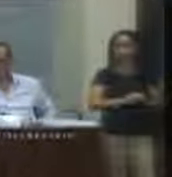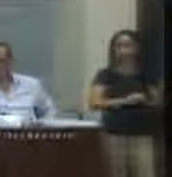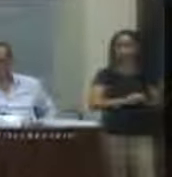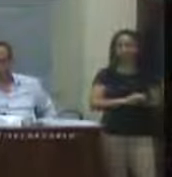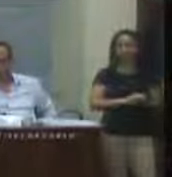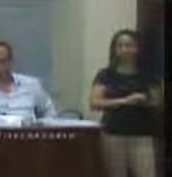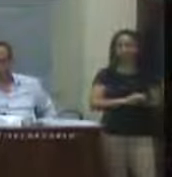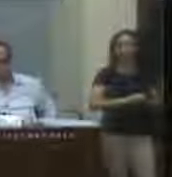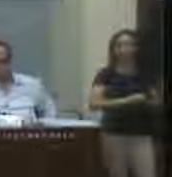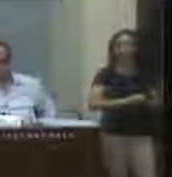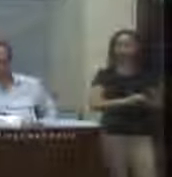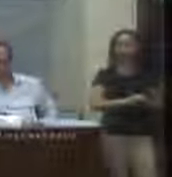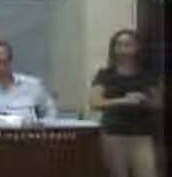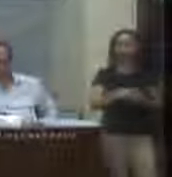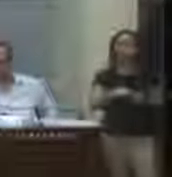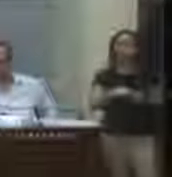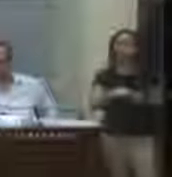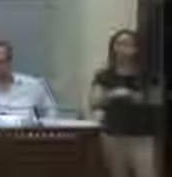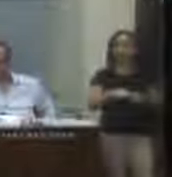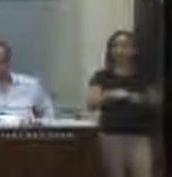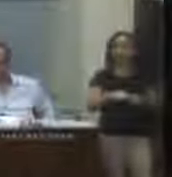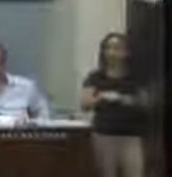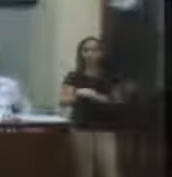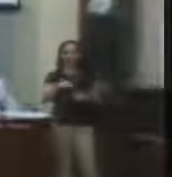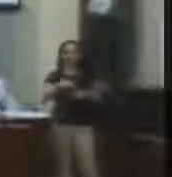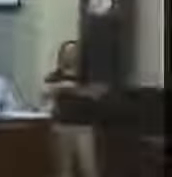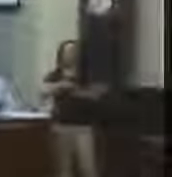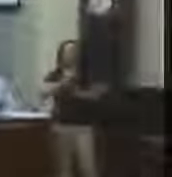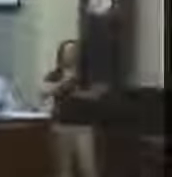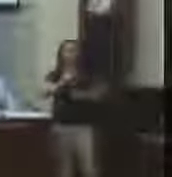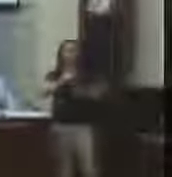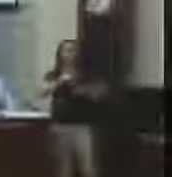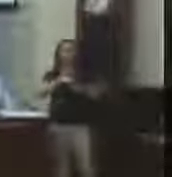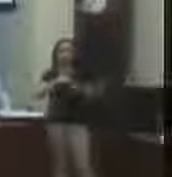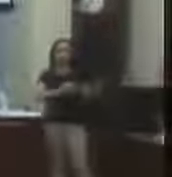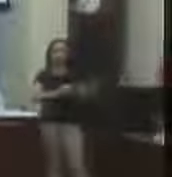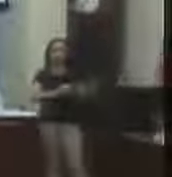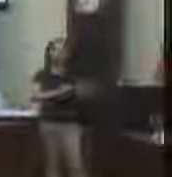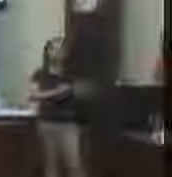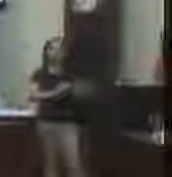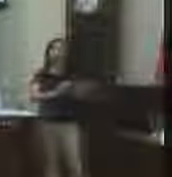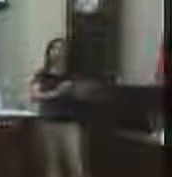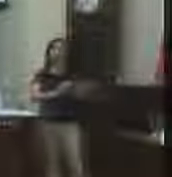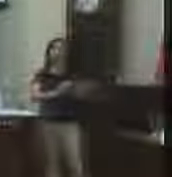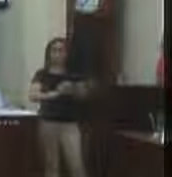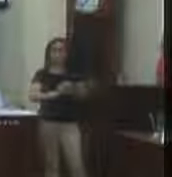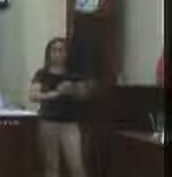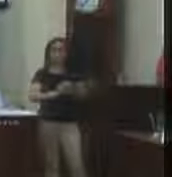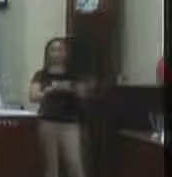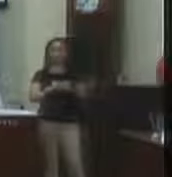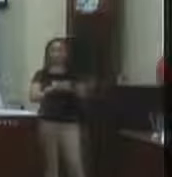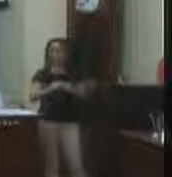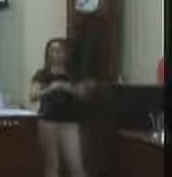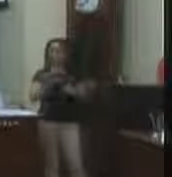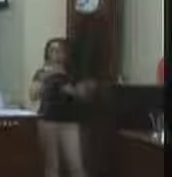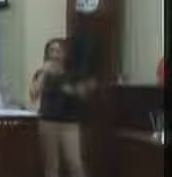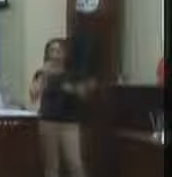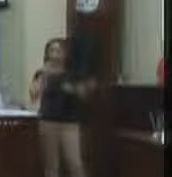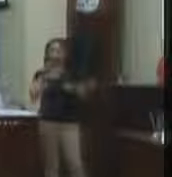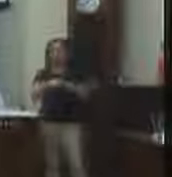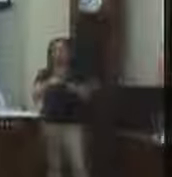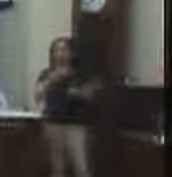requerimento. Saulo. Pode deixar que nós vamos conduzir. Você vai falar.